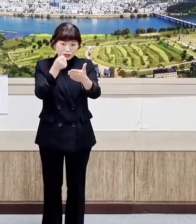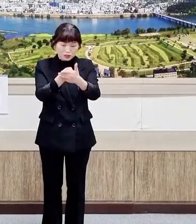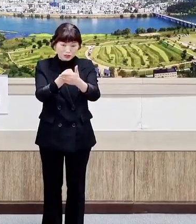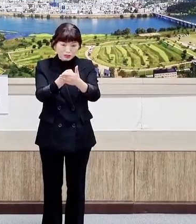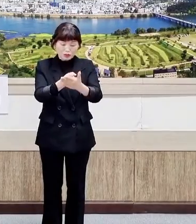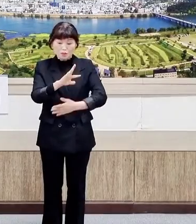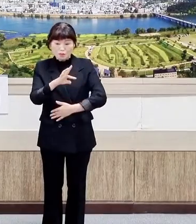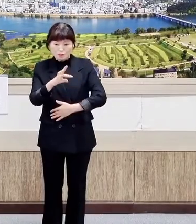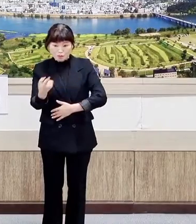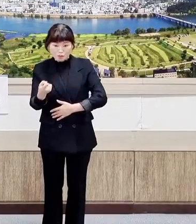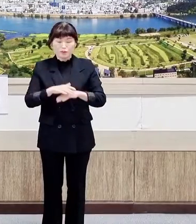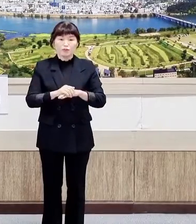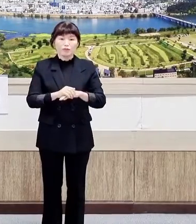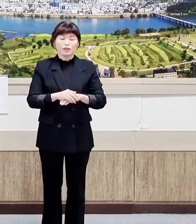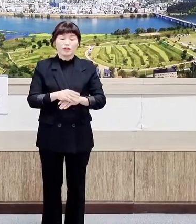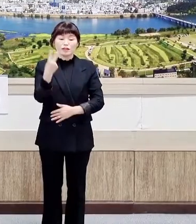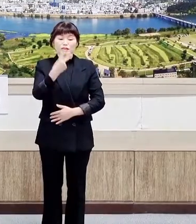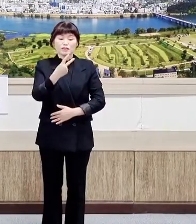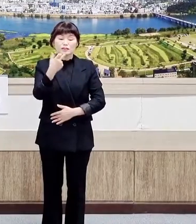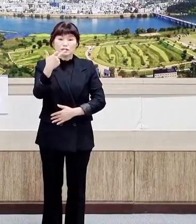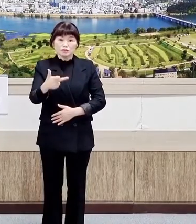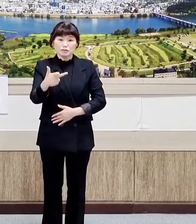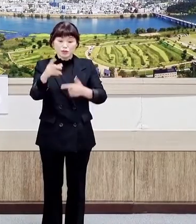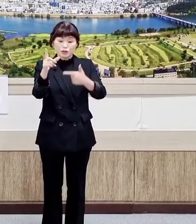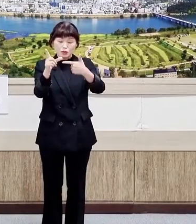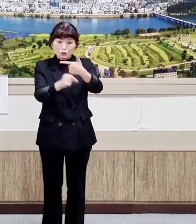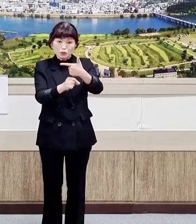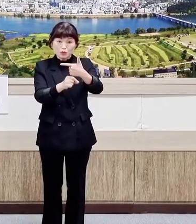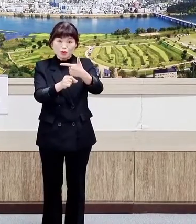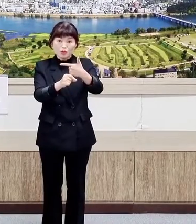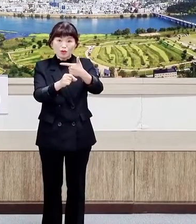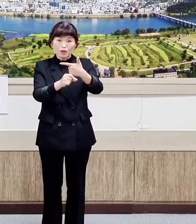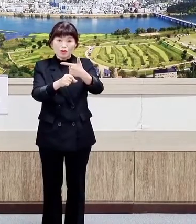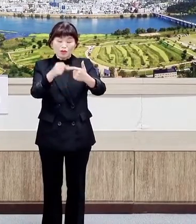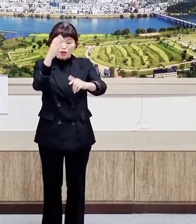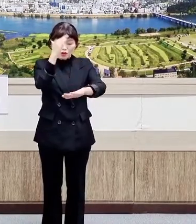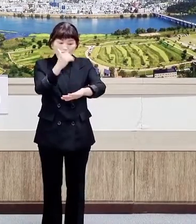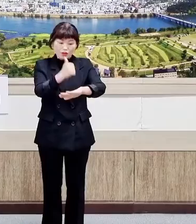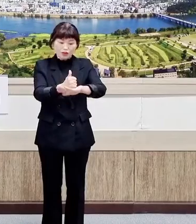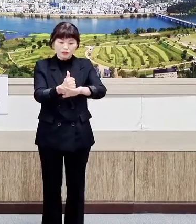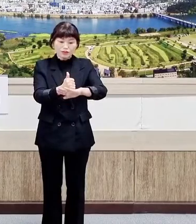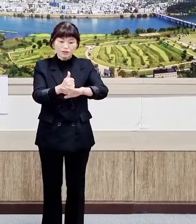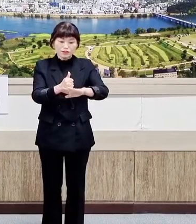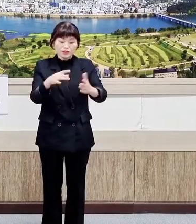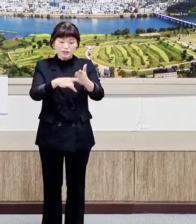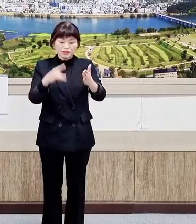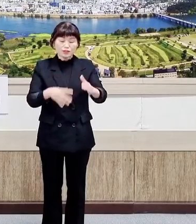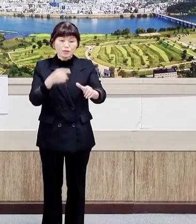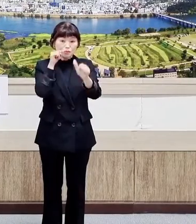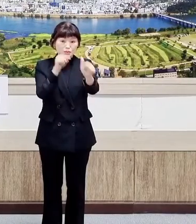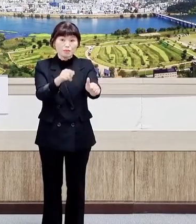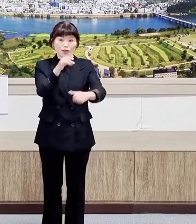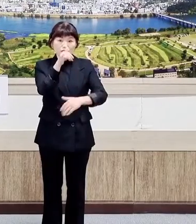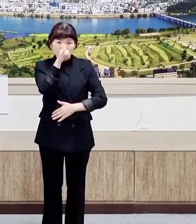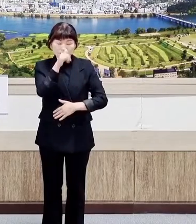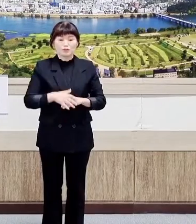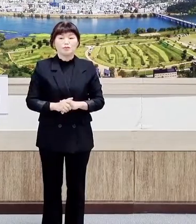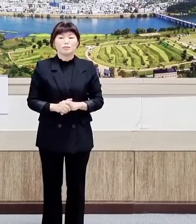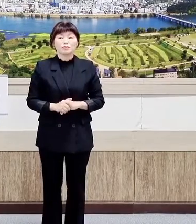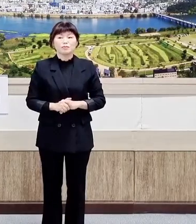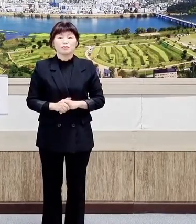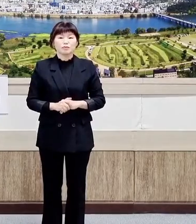변경하여 2017년 6월 최종 미부과 통지하였습니다. 이의 신청